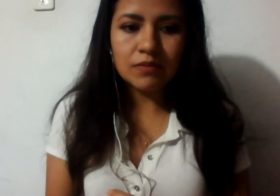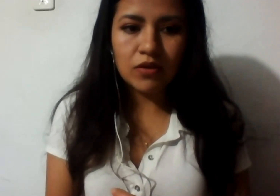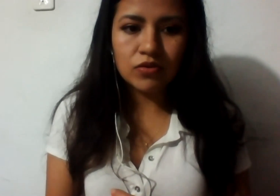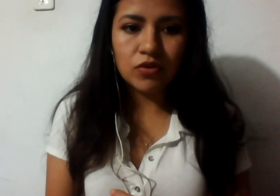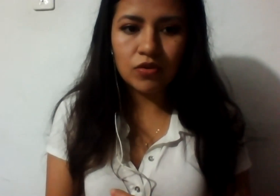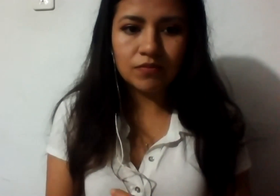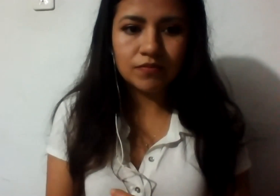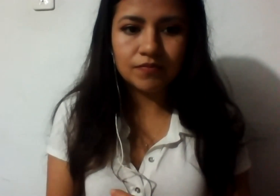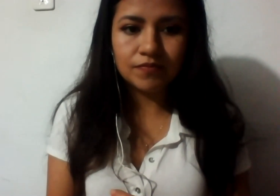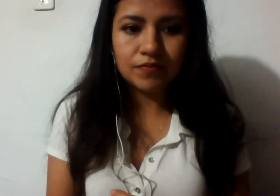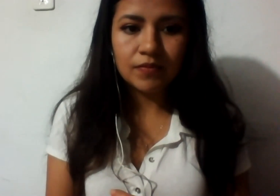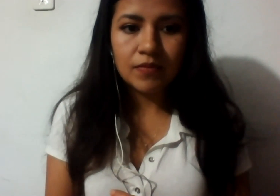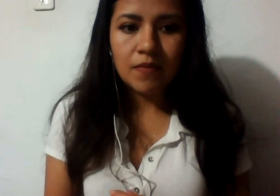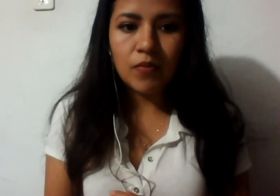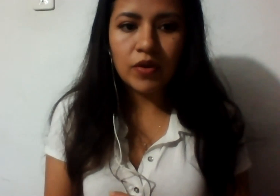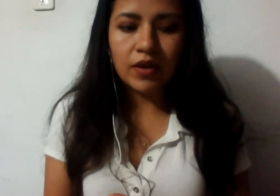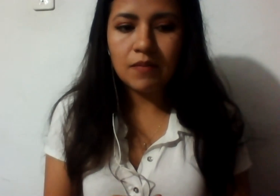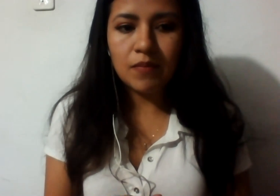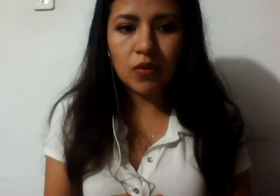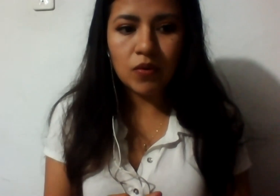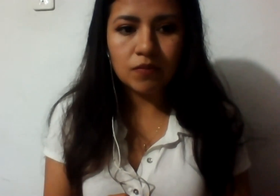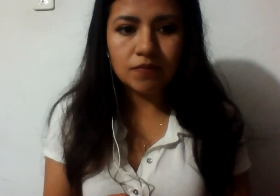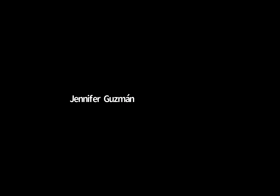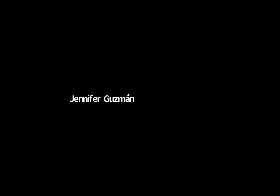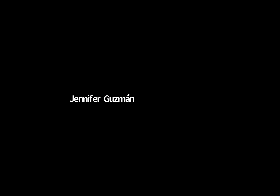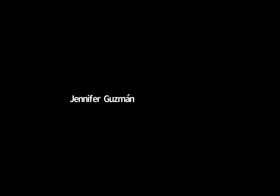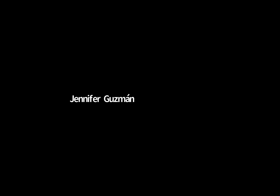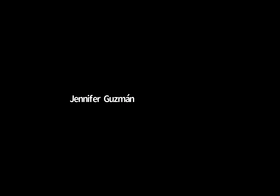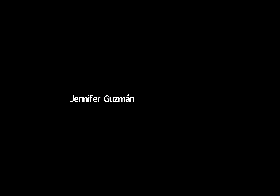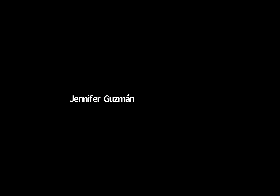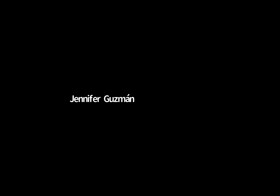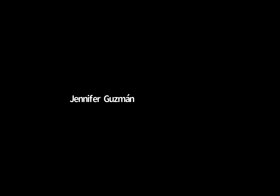solo las manos, no. Por ejemplo,